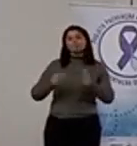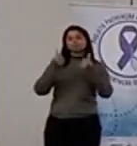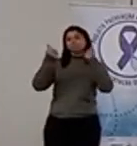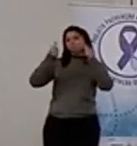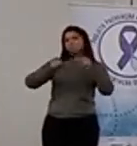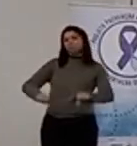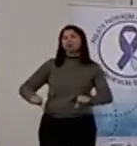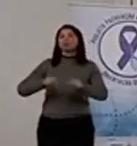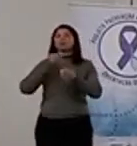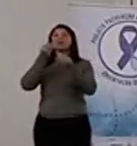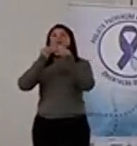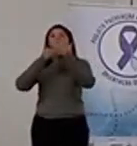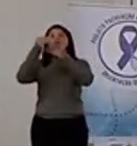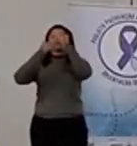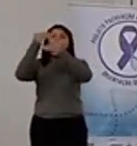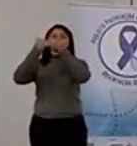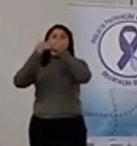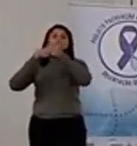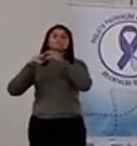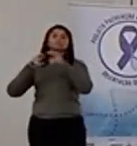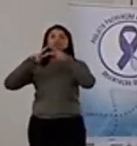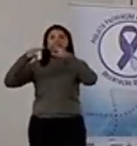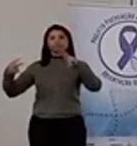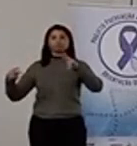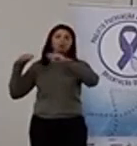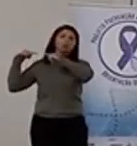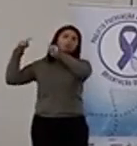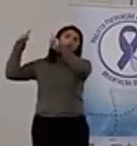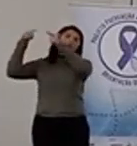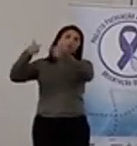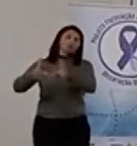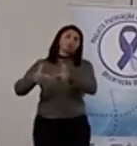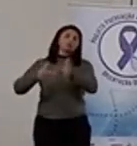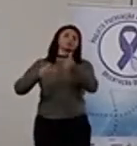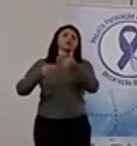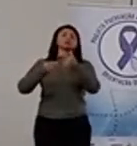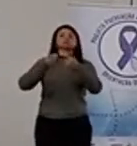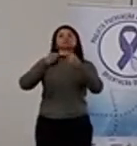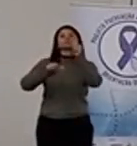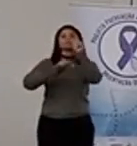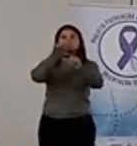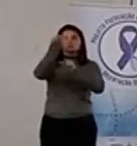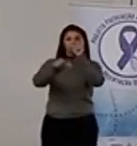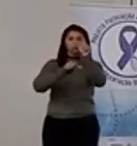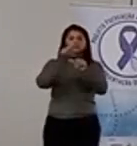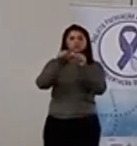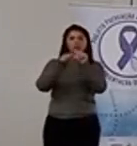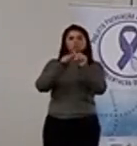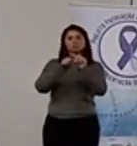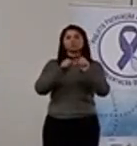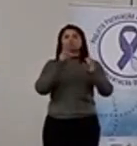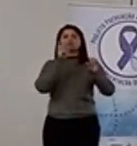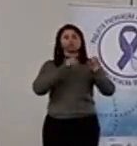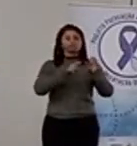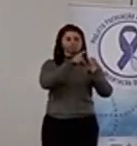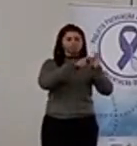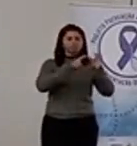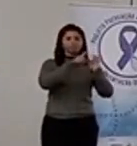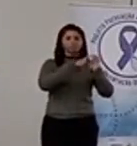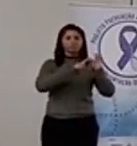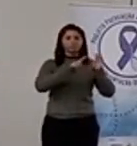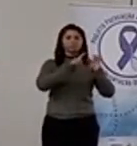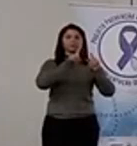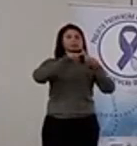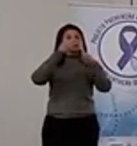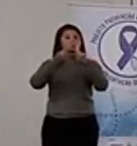malformação tem uma base genética, tem alguma mutação, tem alguma coisa que já estava presente desde o embrião. Não surgiu durante a